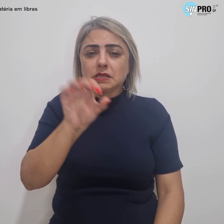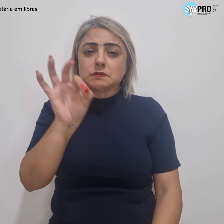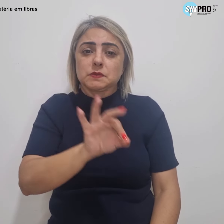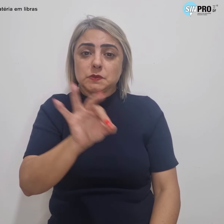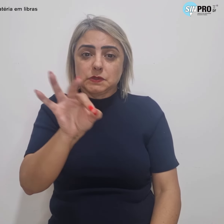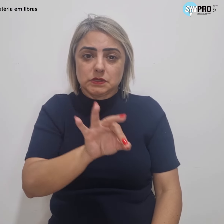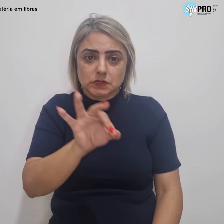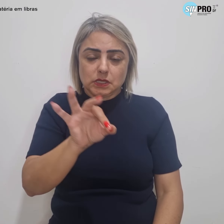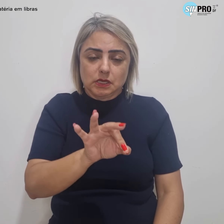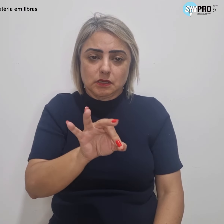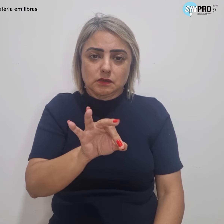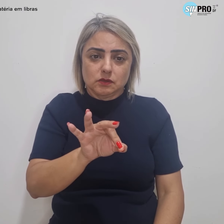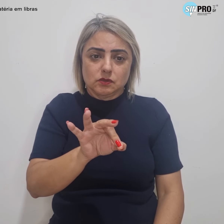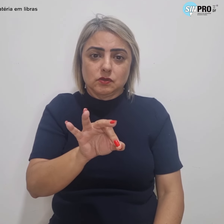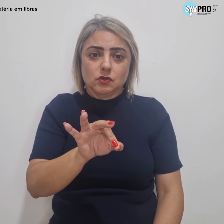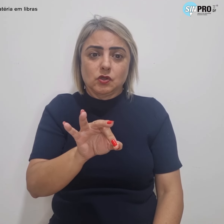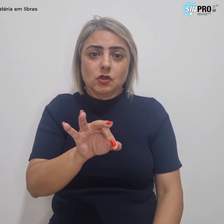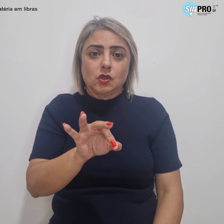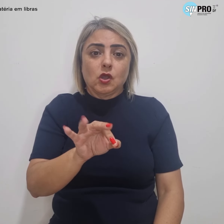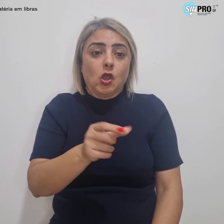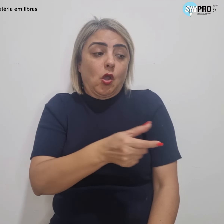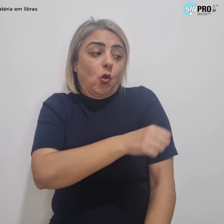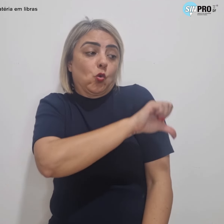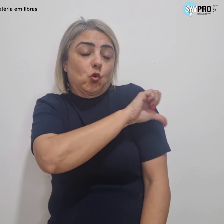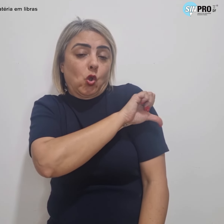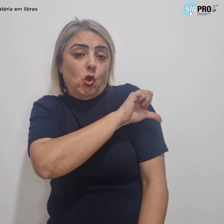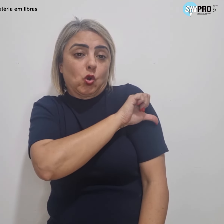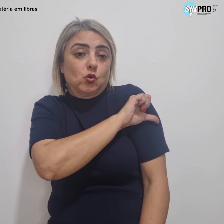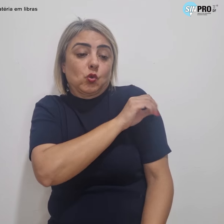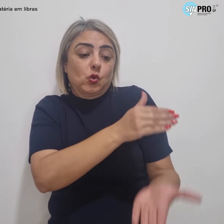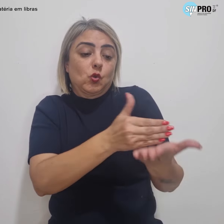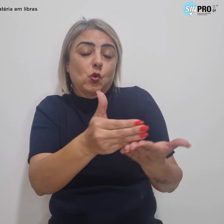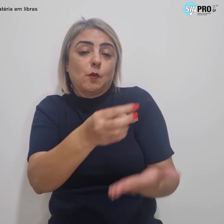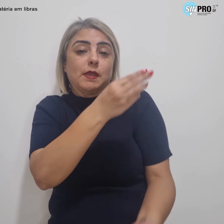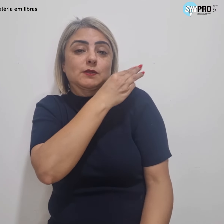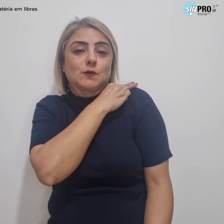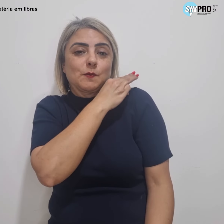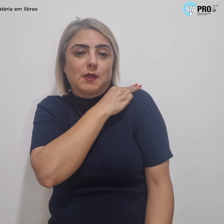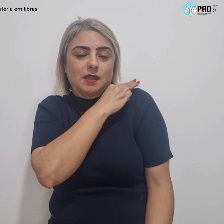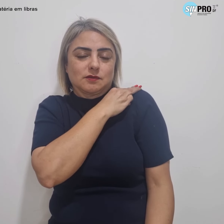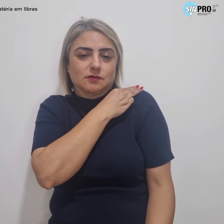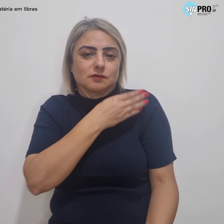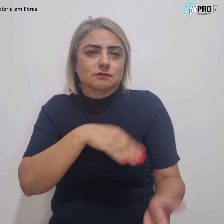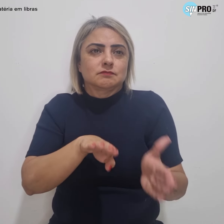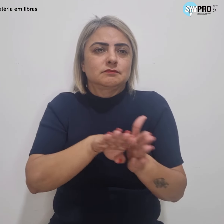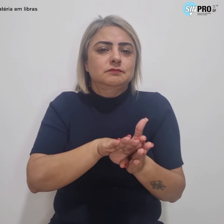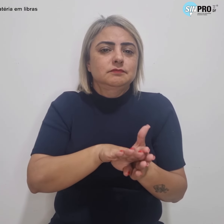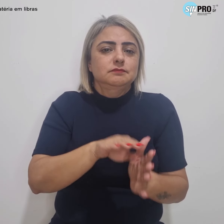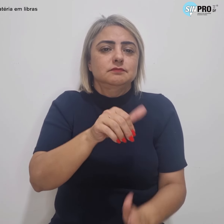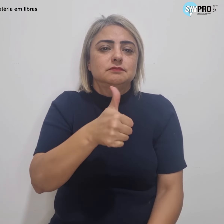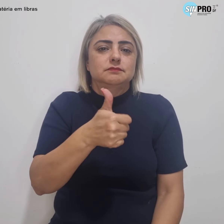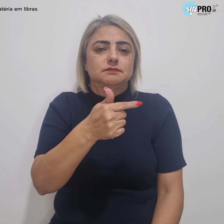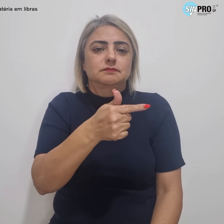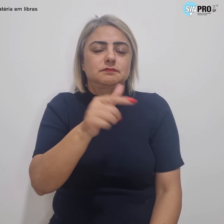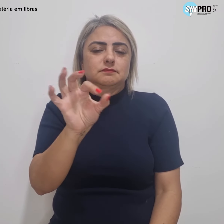entre o fim do fundamental e o começo do médio, chegando a 17%